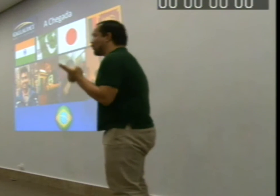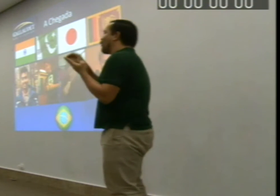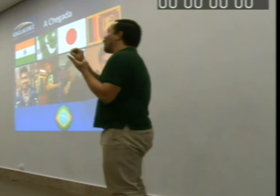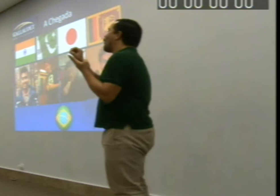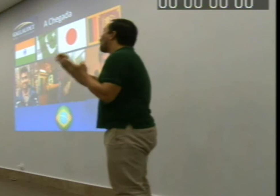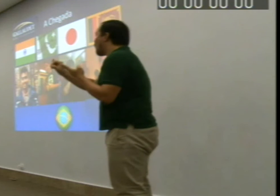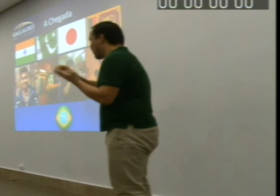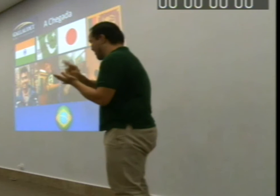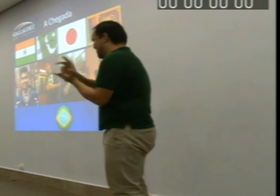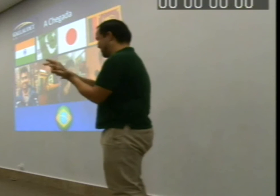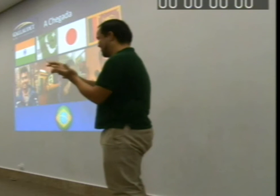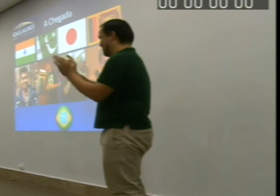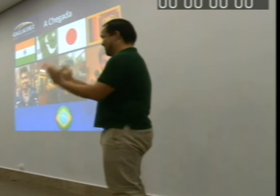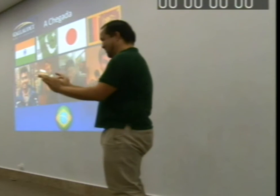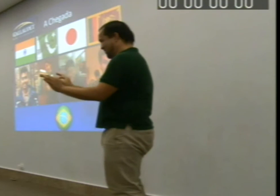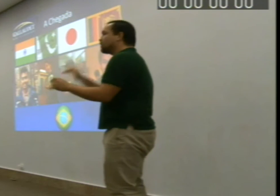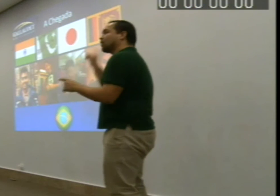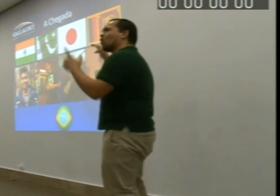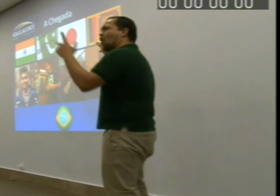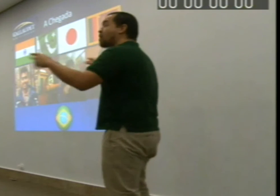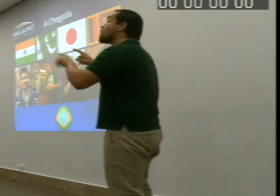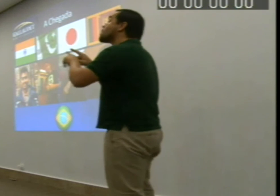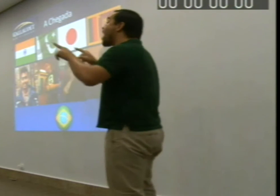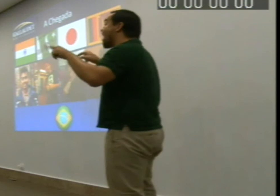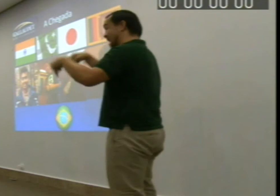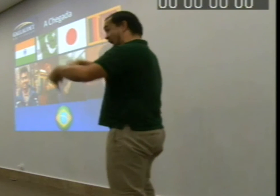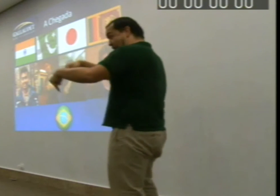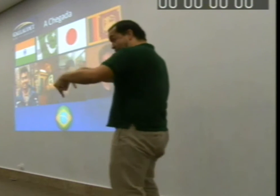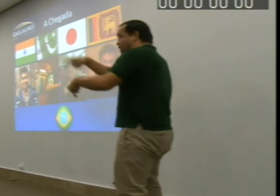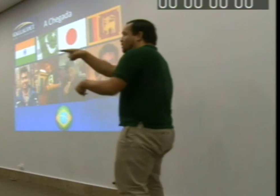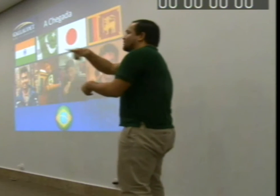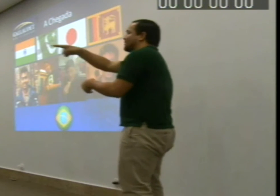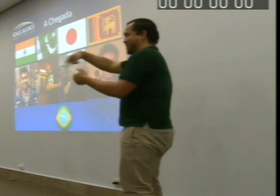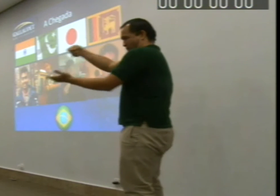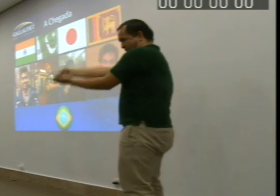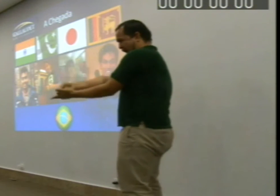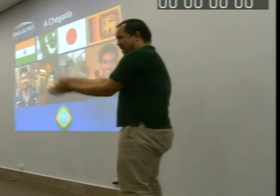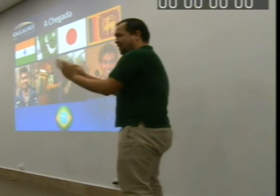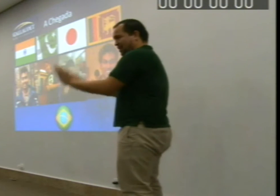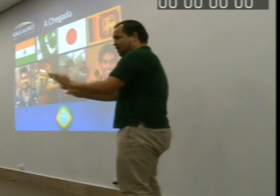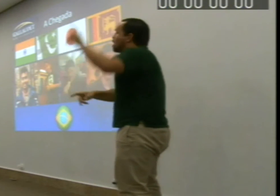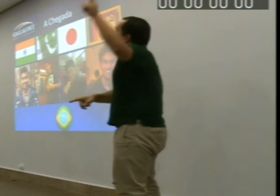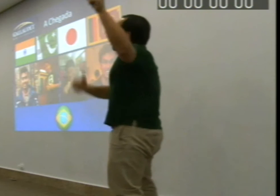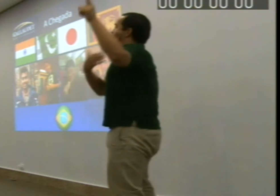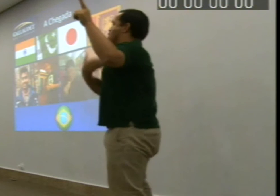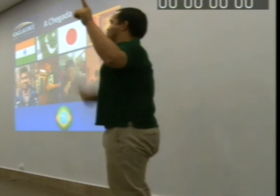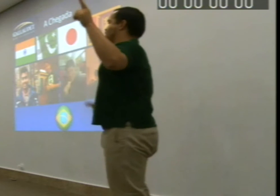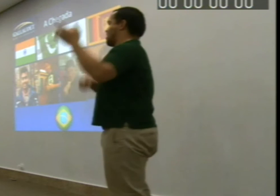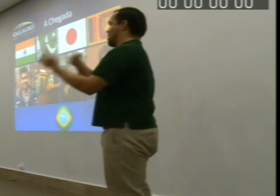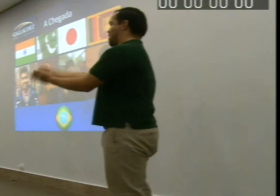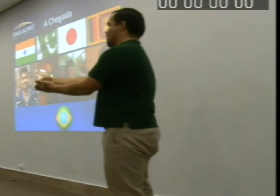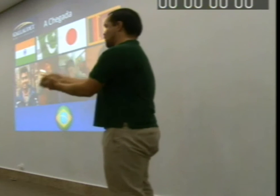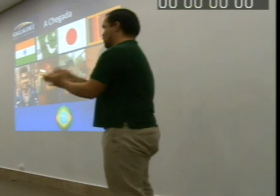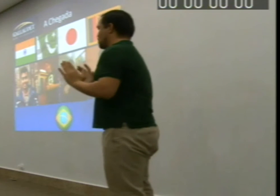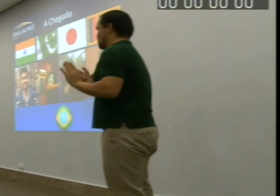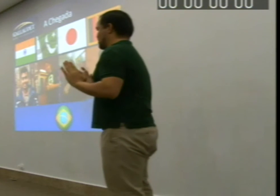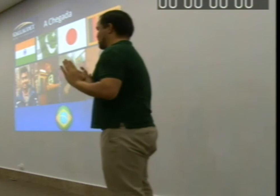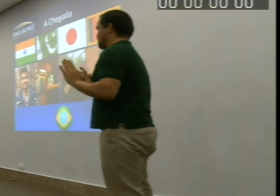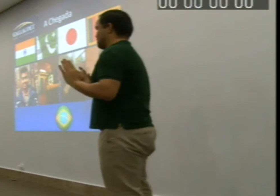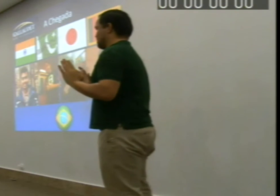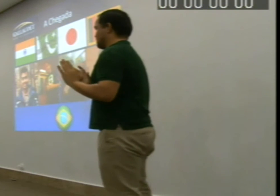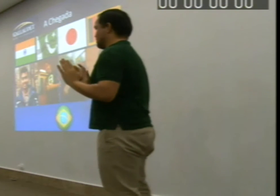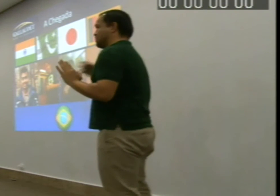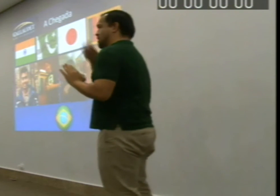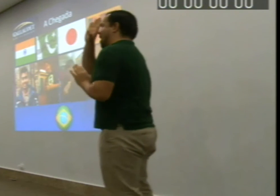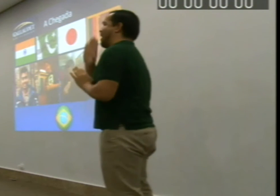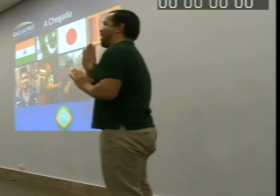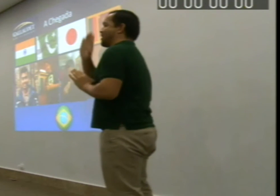Claro a Oi eram iguais mas aqui no Brasil você tem que pagar certo lá não lá o governo